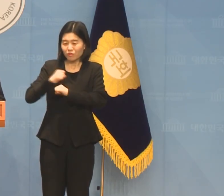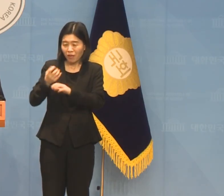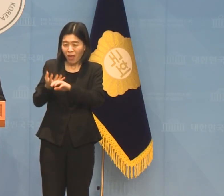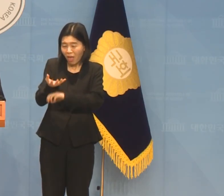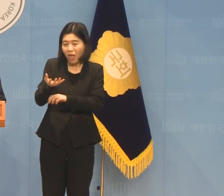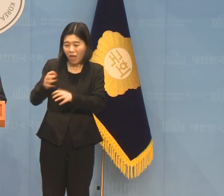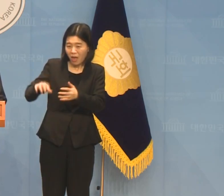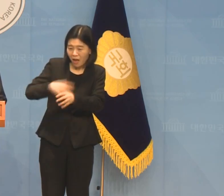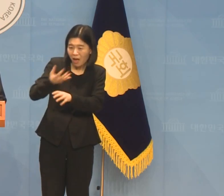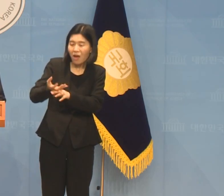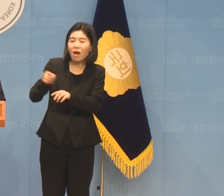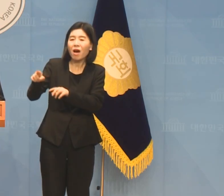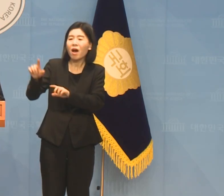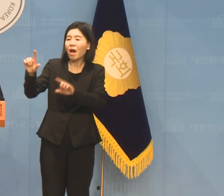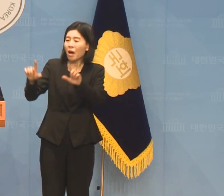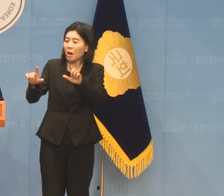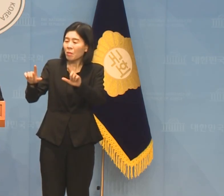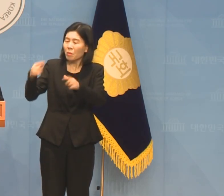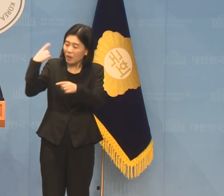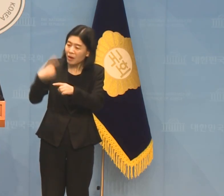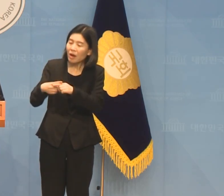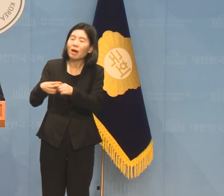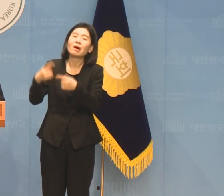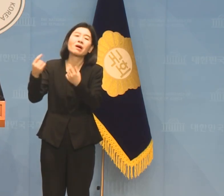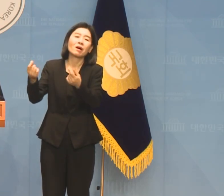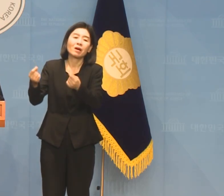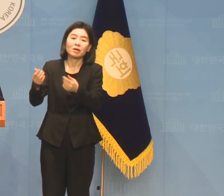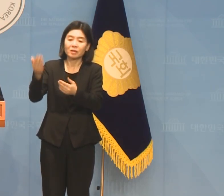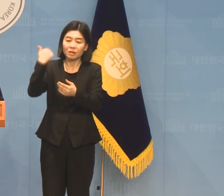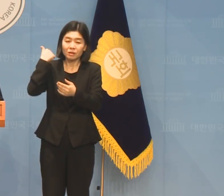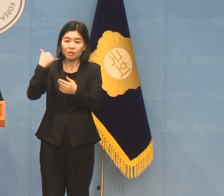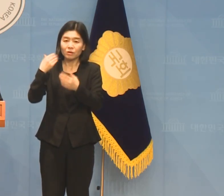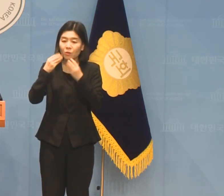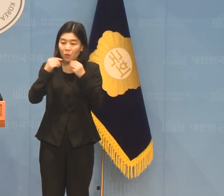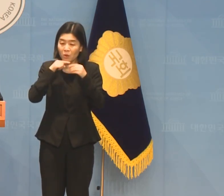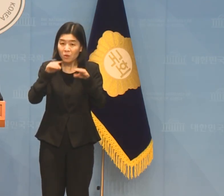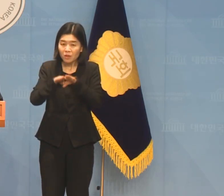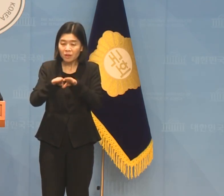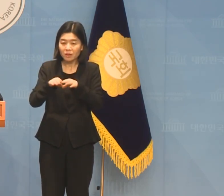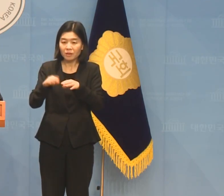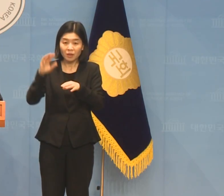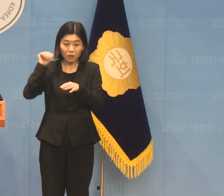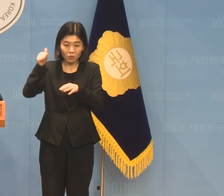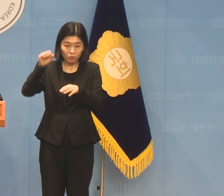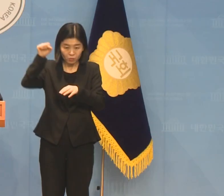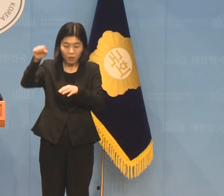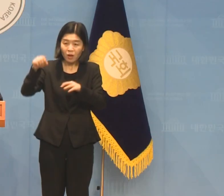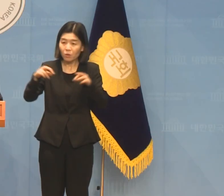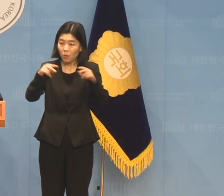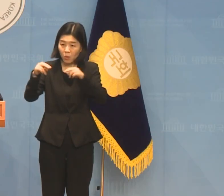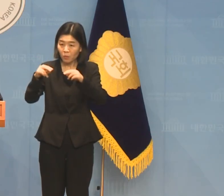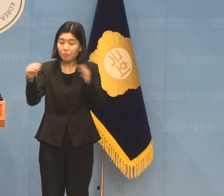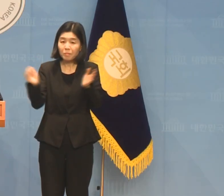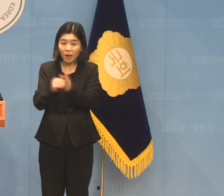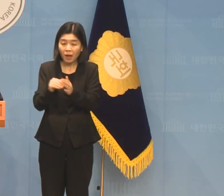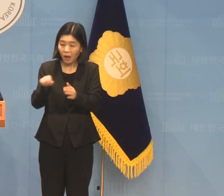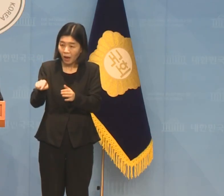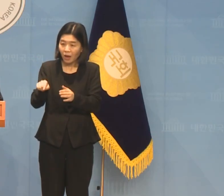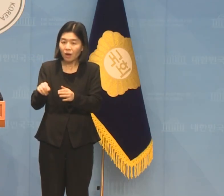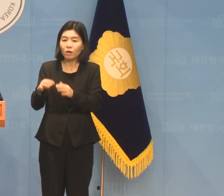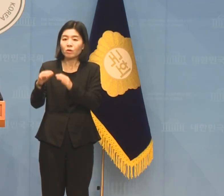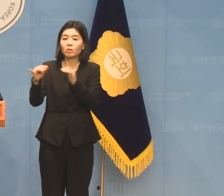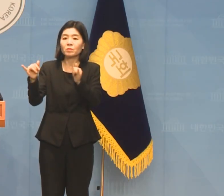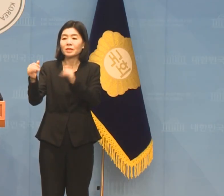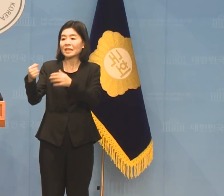지난 주말 사이 국민의힘의 대선 경선 토론회가 종료됐습니다. 국민의힘이 배출한 대통령의 위헌적 계엄으로